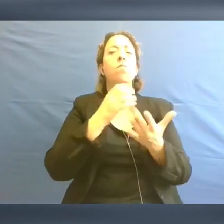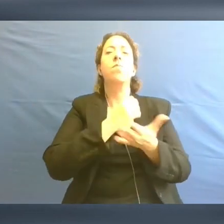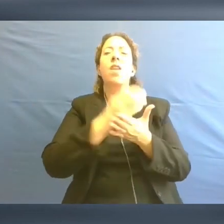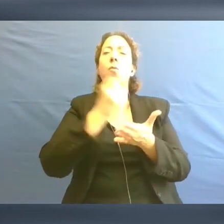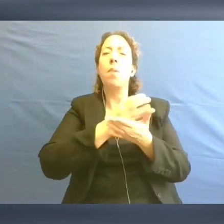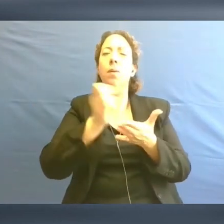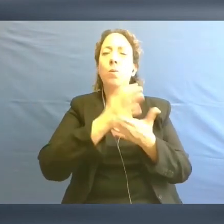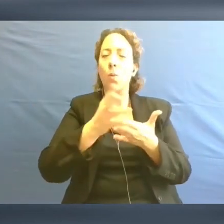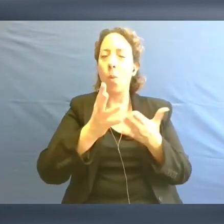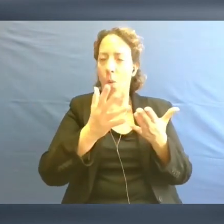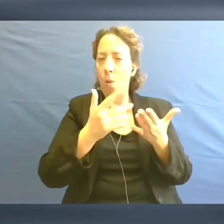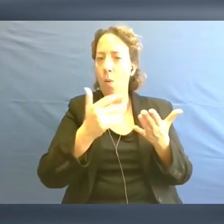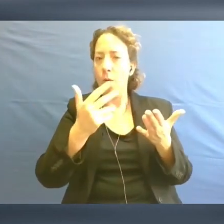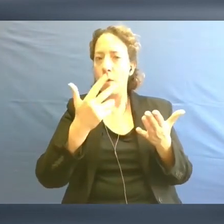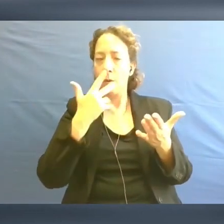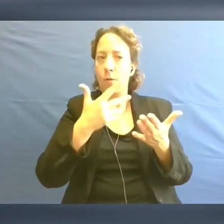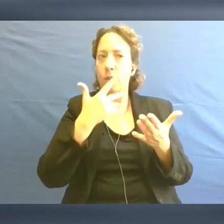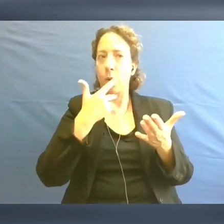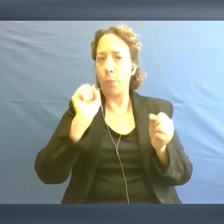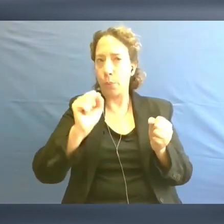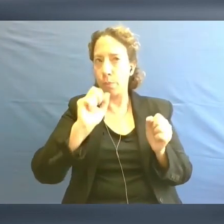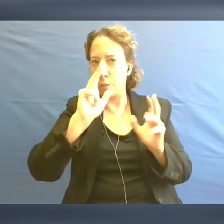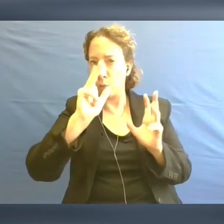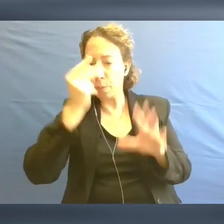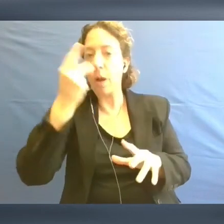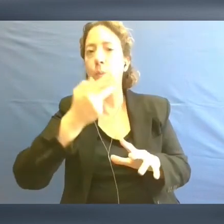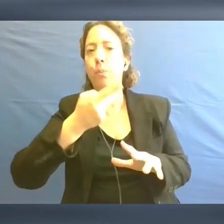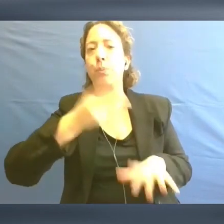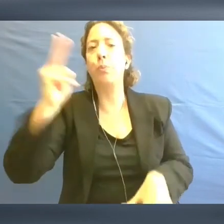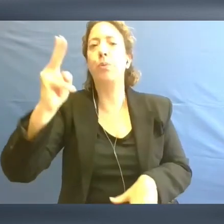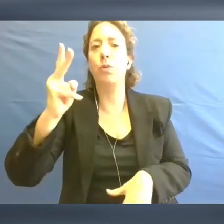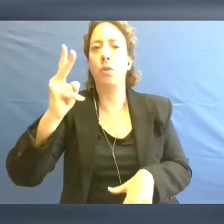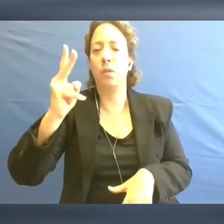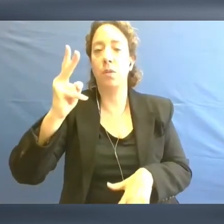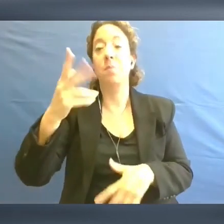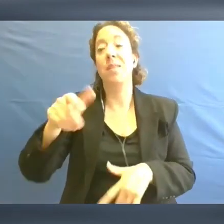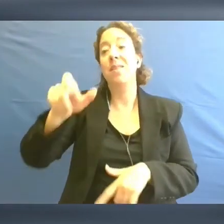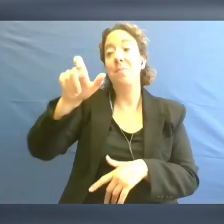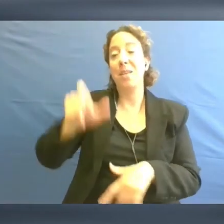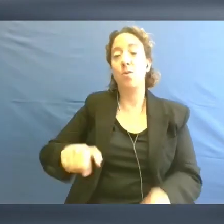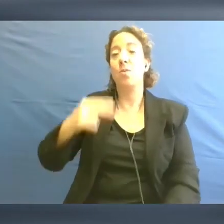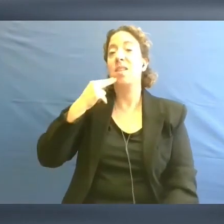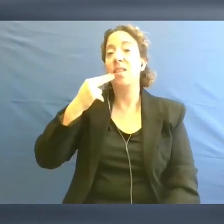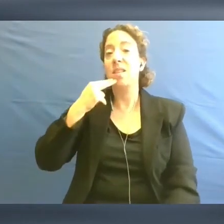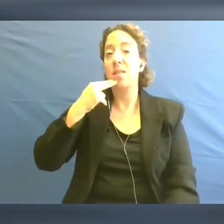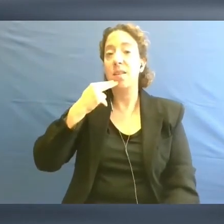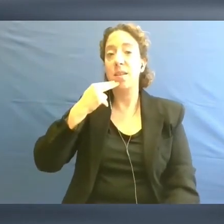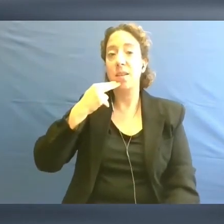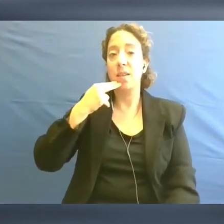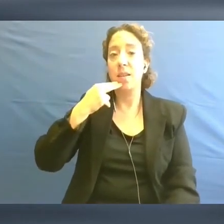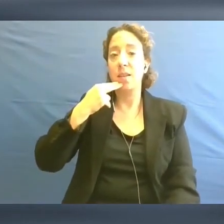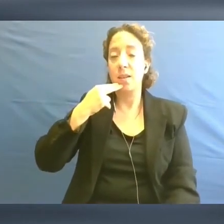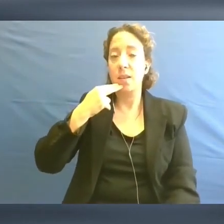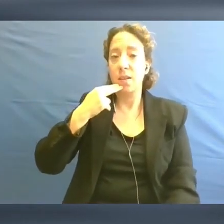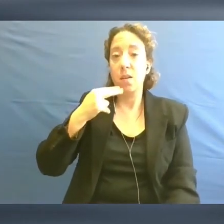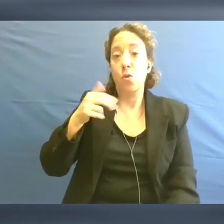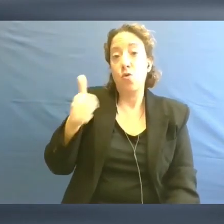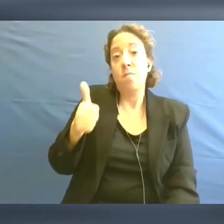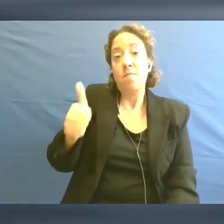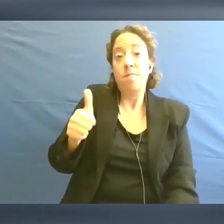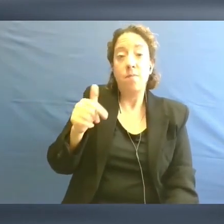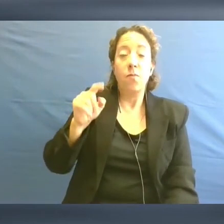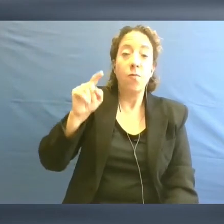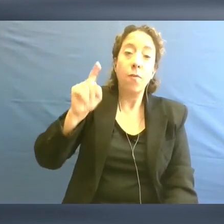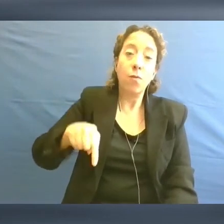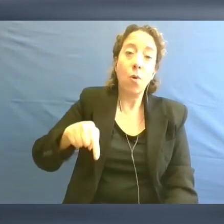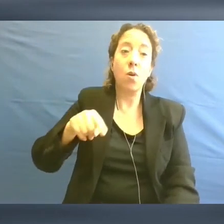plus facilement intelligible. Toutefois, l'utilisateur devait adapter, doit adapter